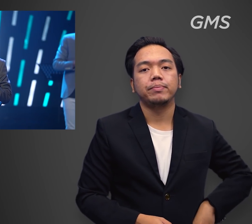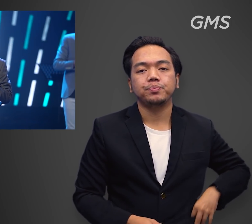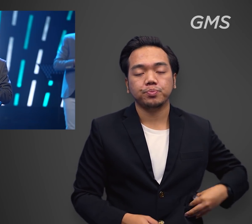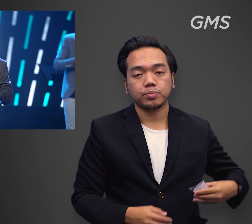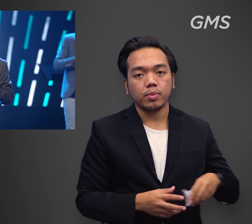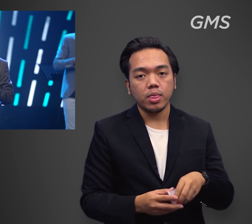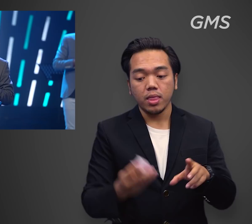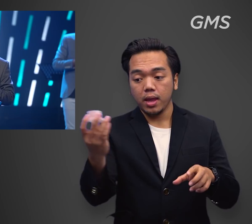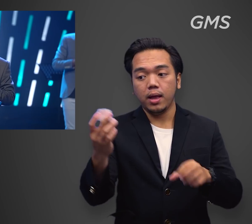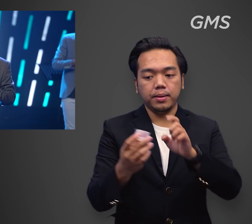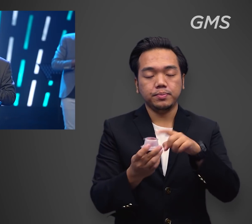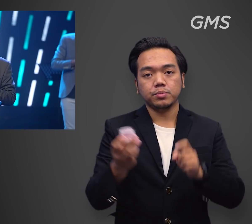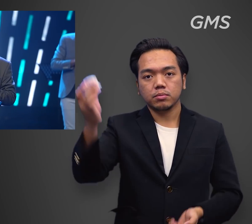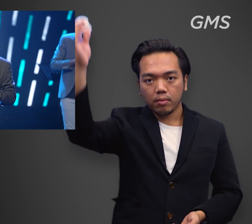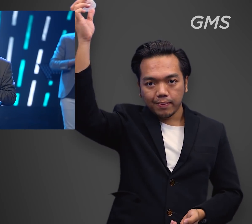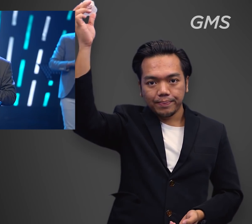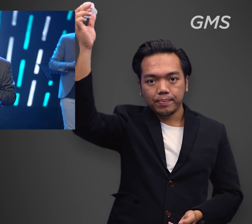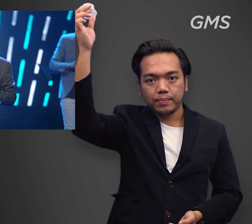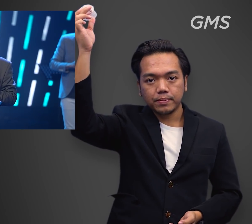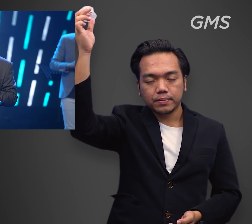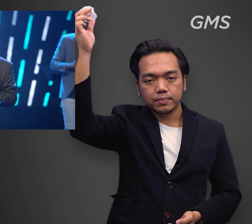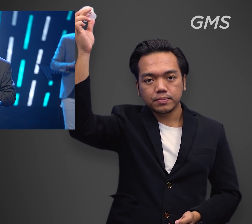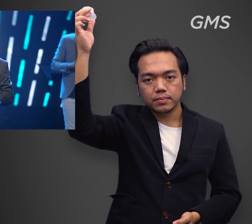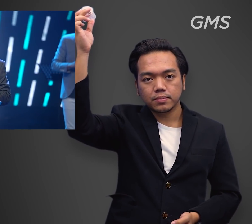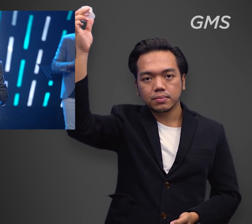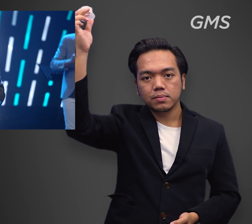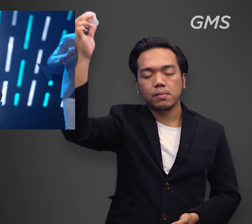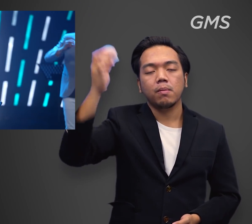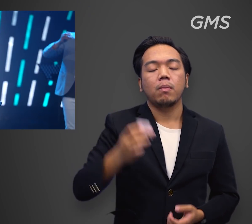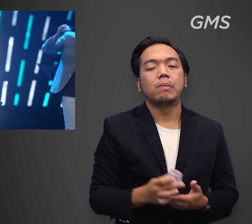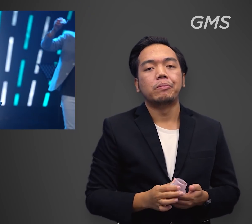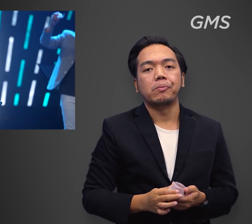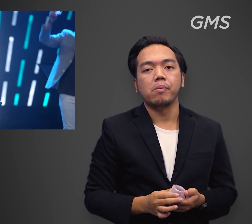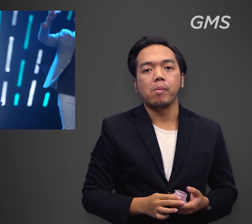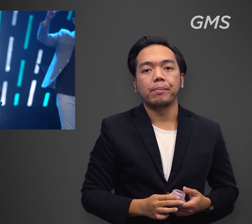Angkat cawan anggur dengan tangan kananmu melebihi kepalamu.